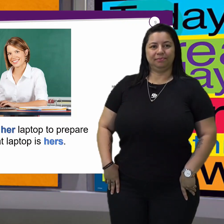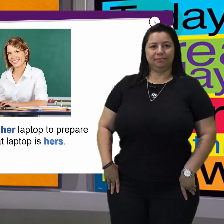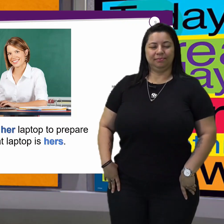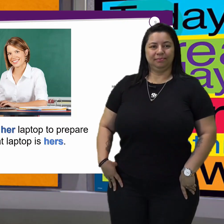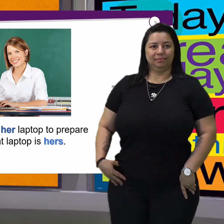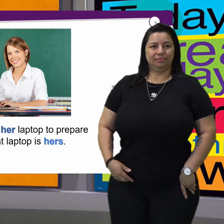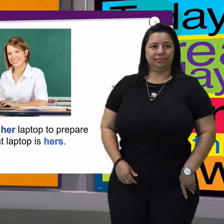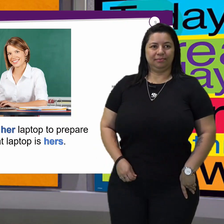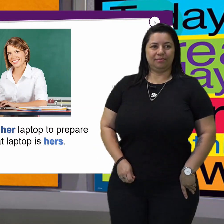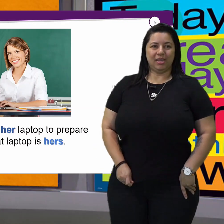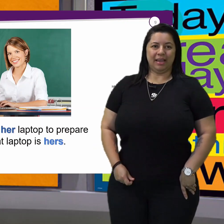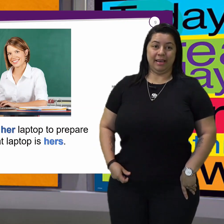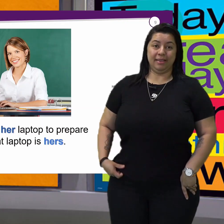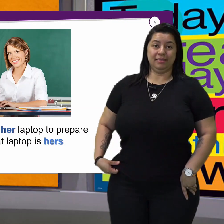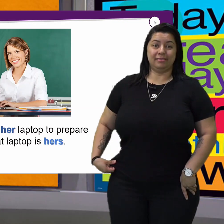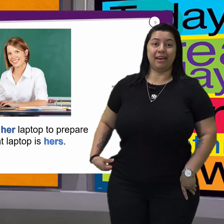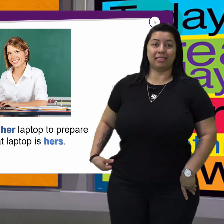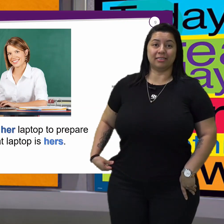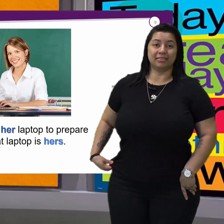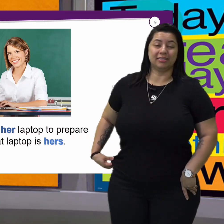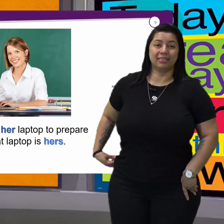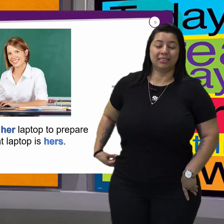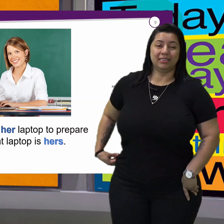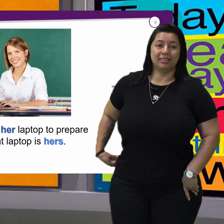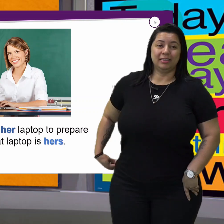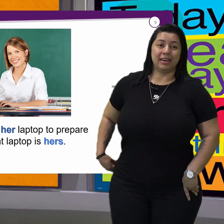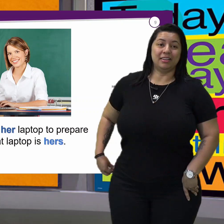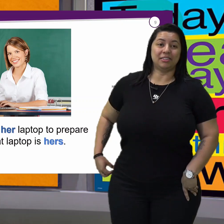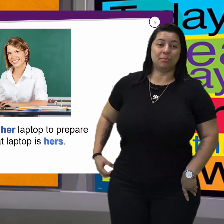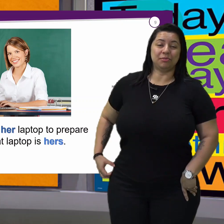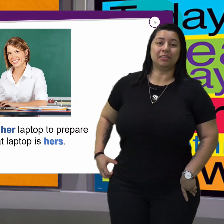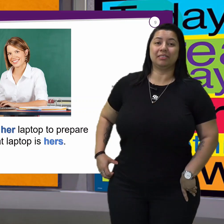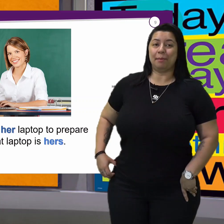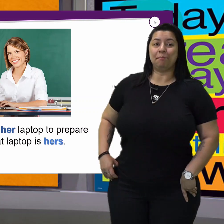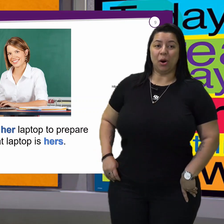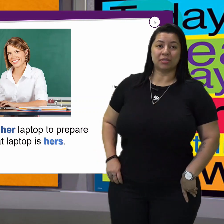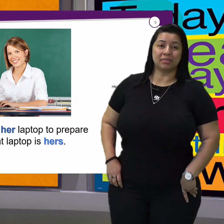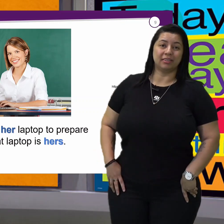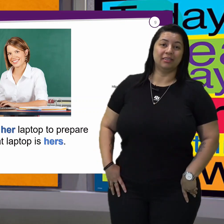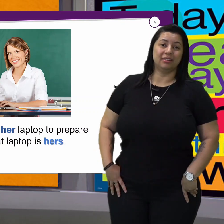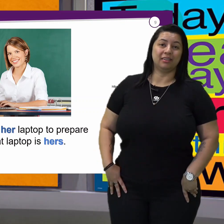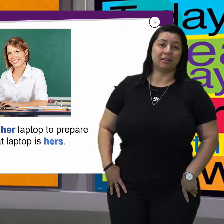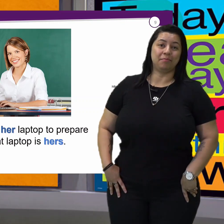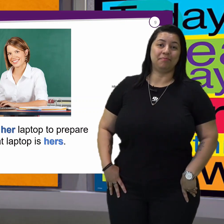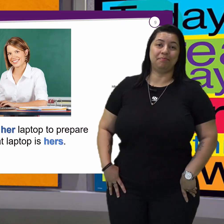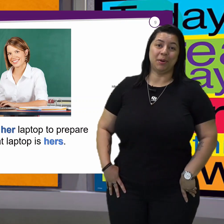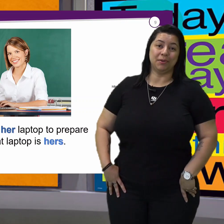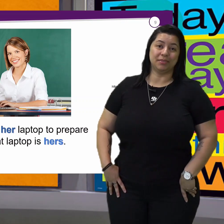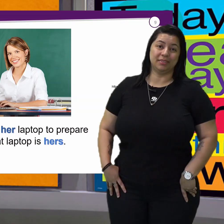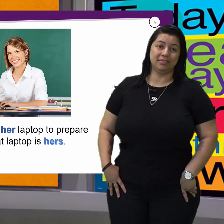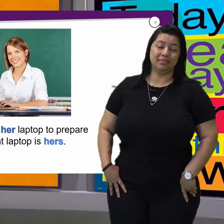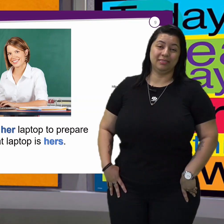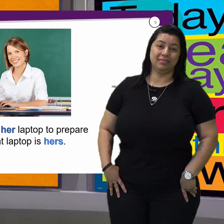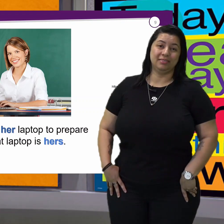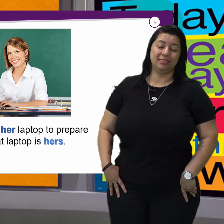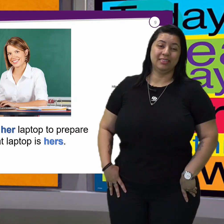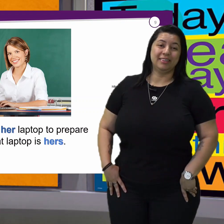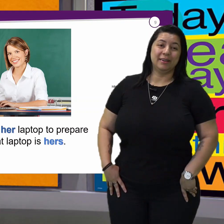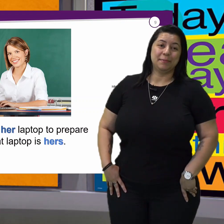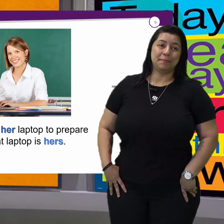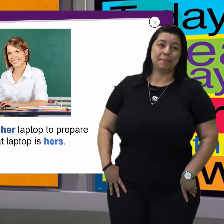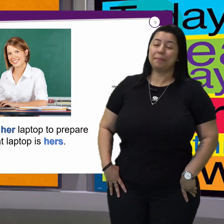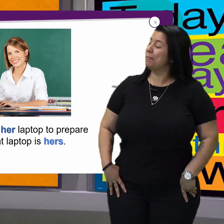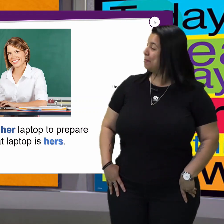Aquele computador, né? Vou usar o computador. Dela. É dela. Que aí estamos falando da posse, né? Exatamente. Posse. E